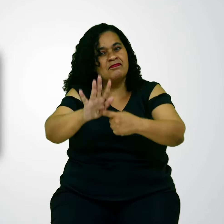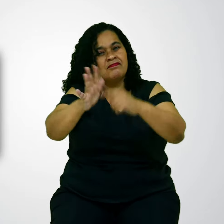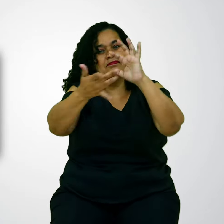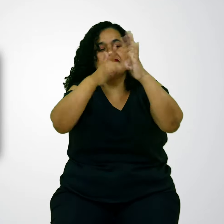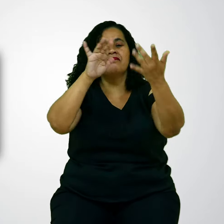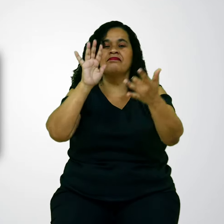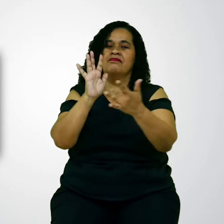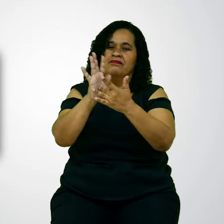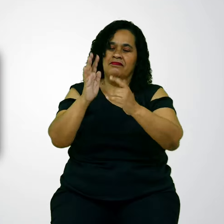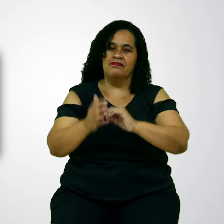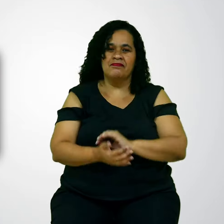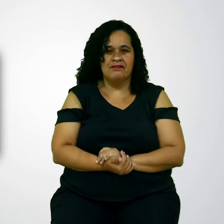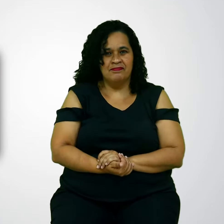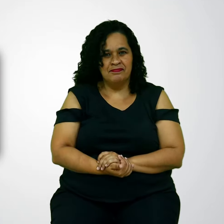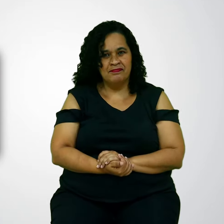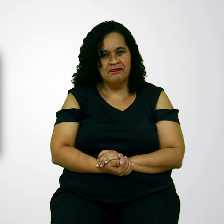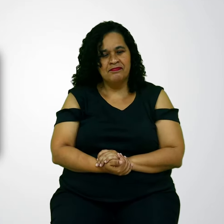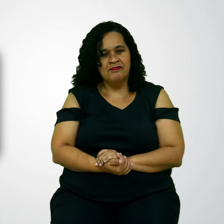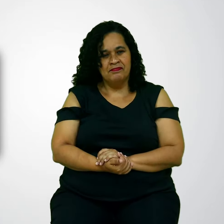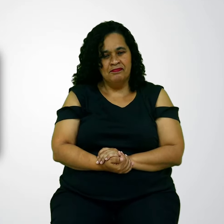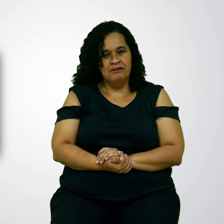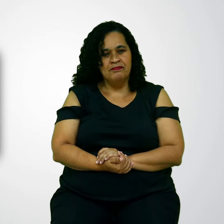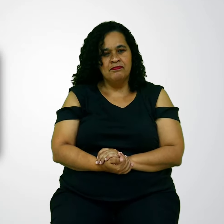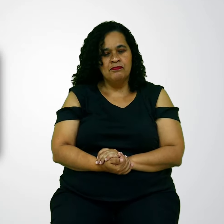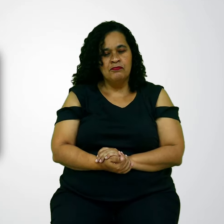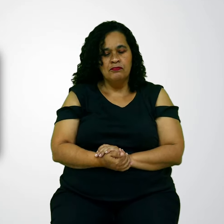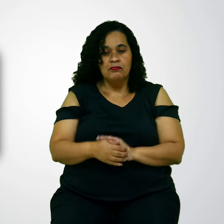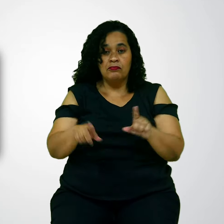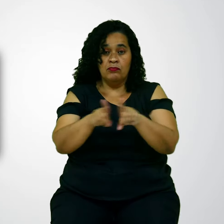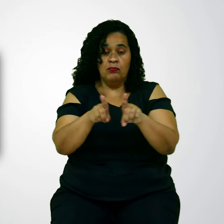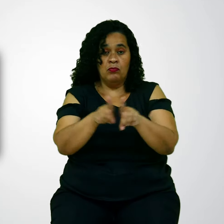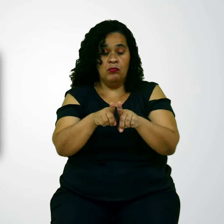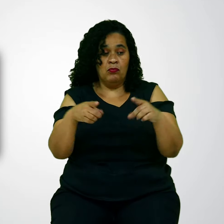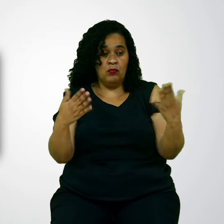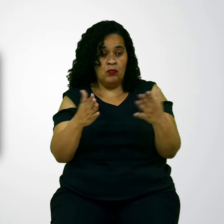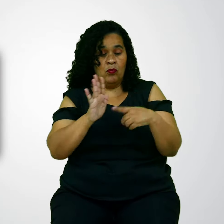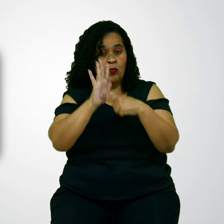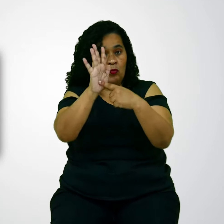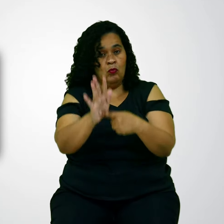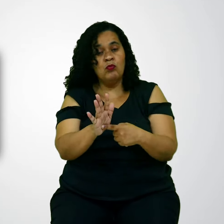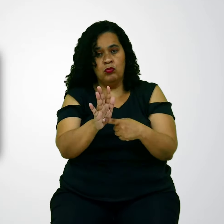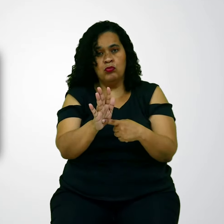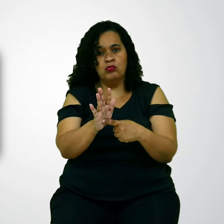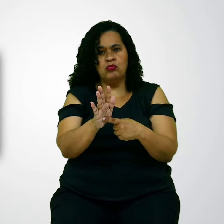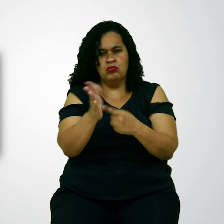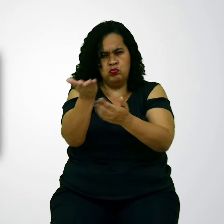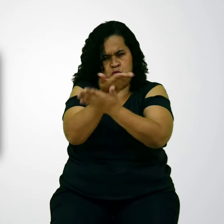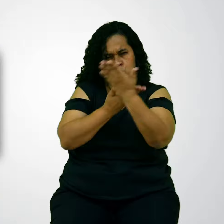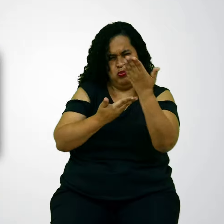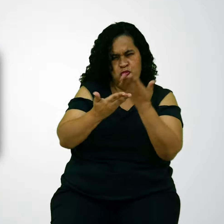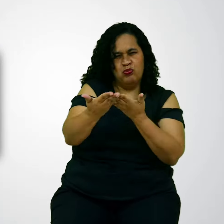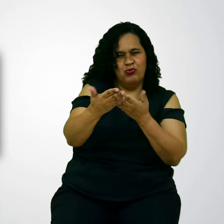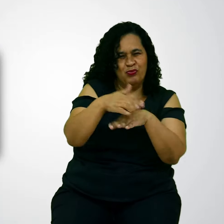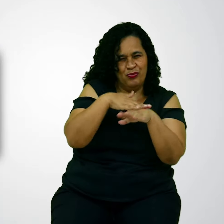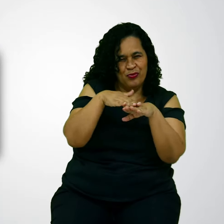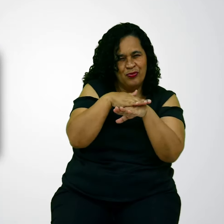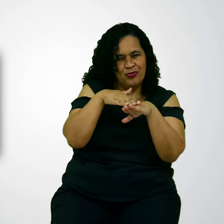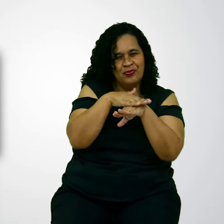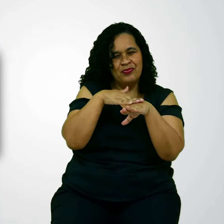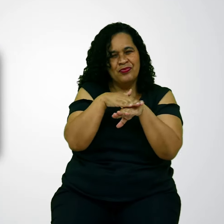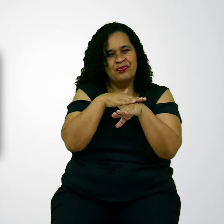não possui, agora trazendo o papo um pouco aqui para a turma que acompanha a gente, a igreja ela não